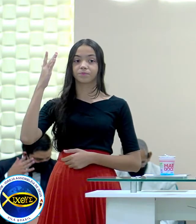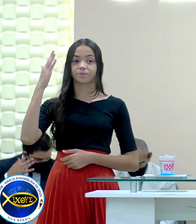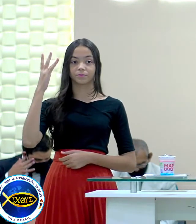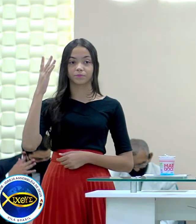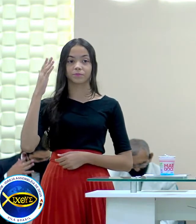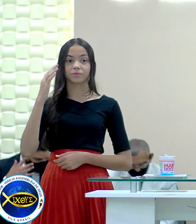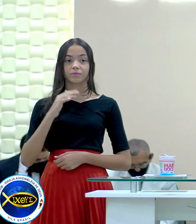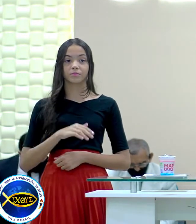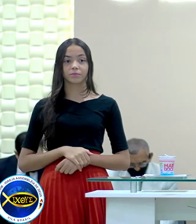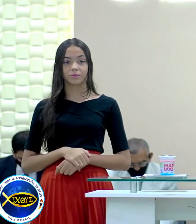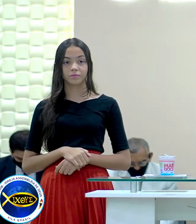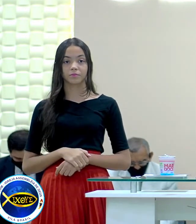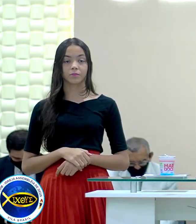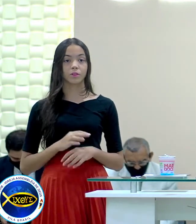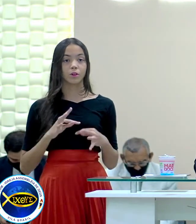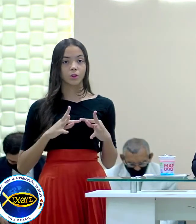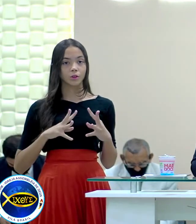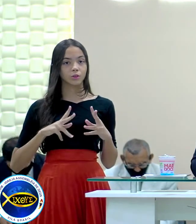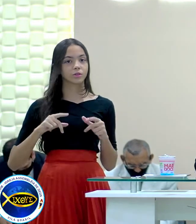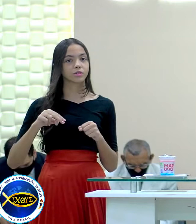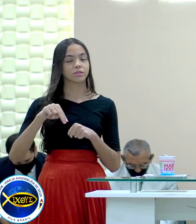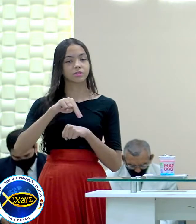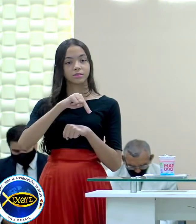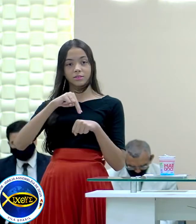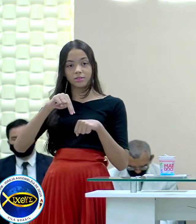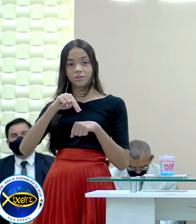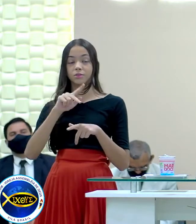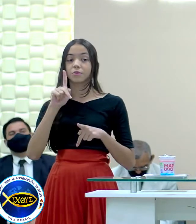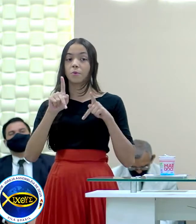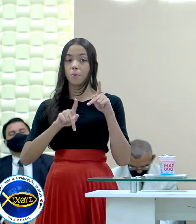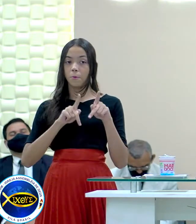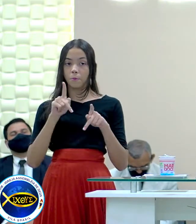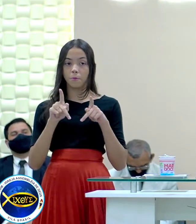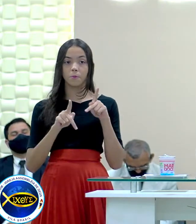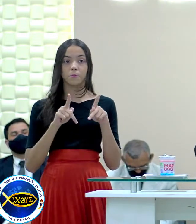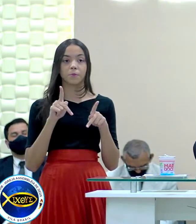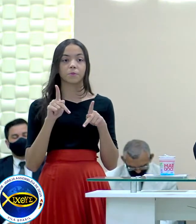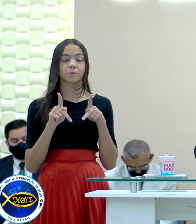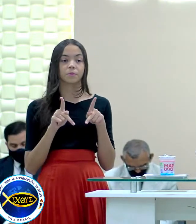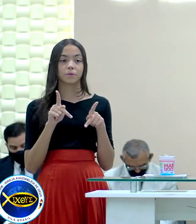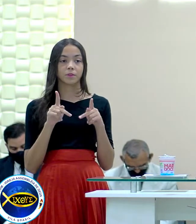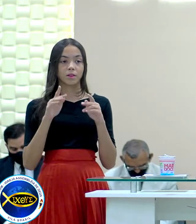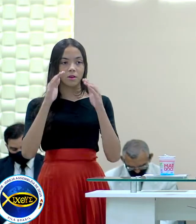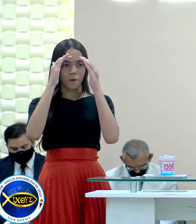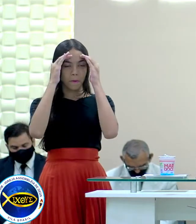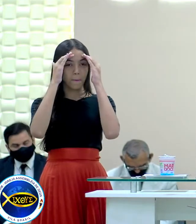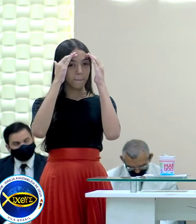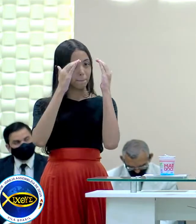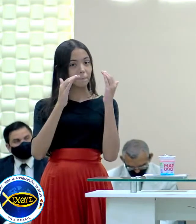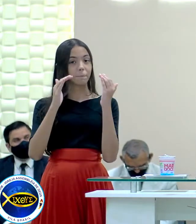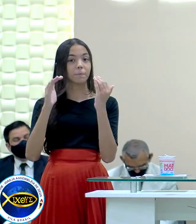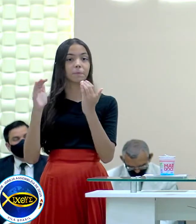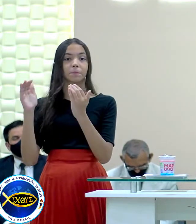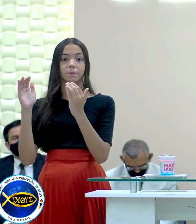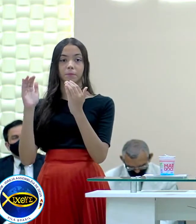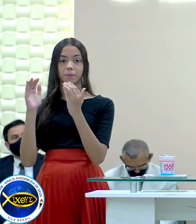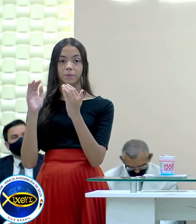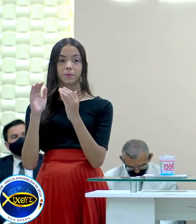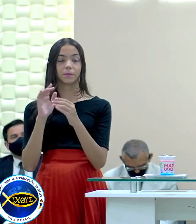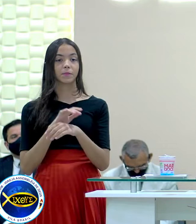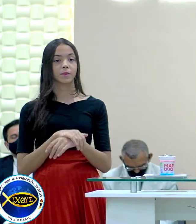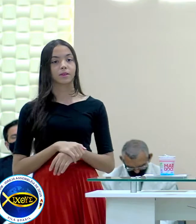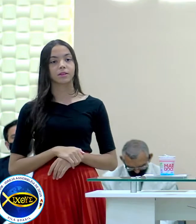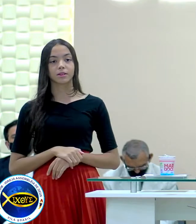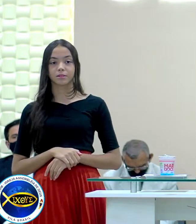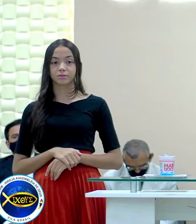chamar dentre todas as nações um povo para obediência que vem